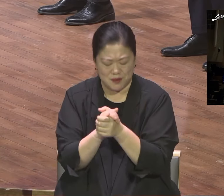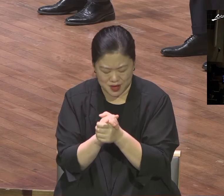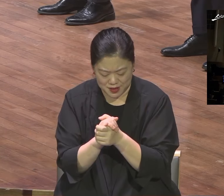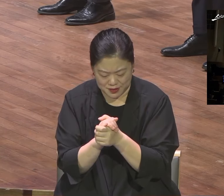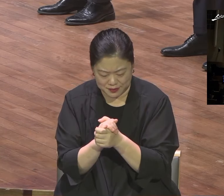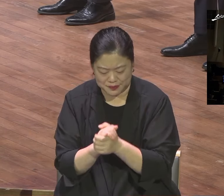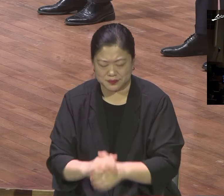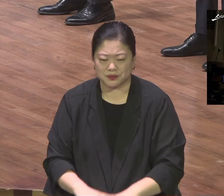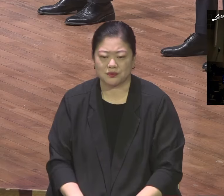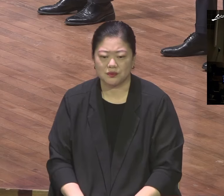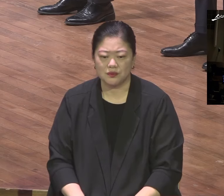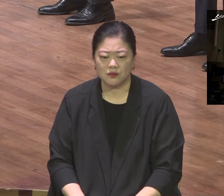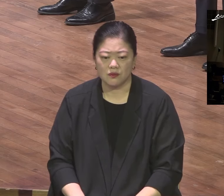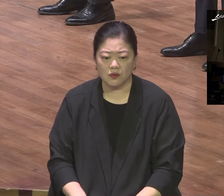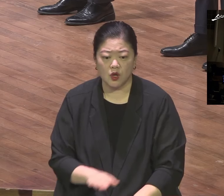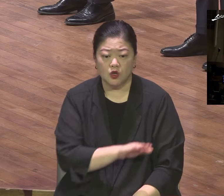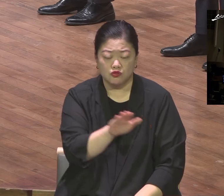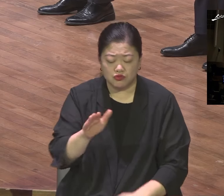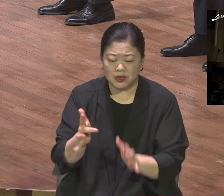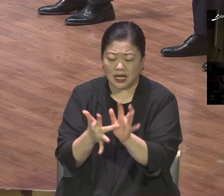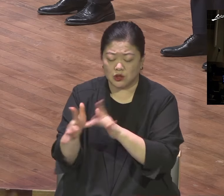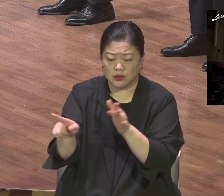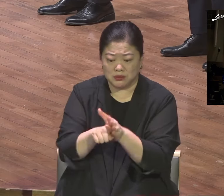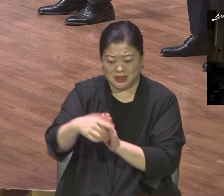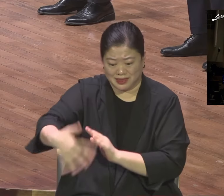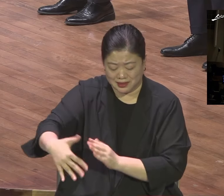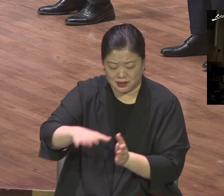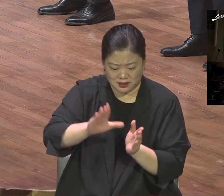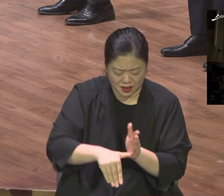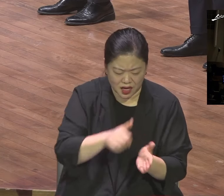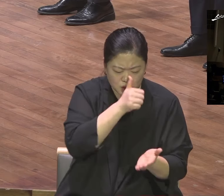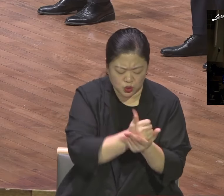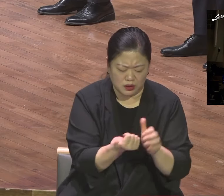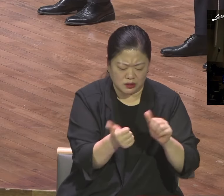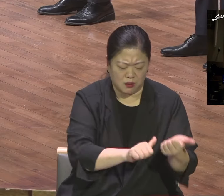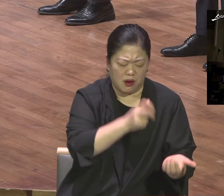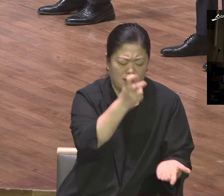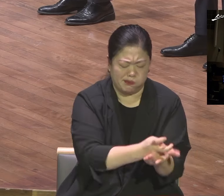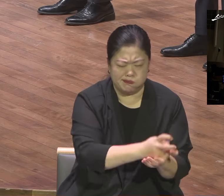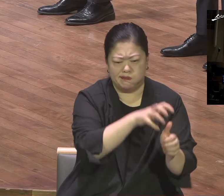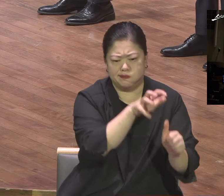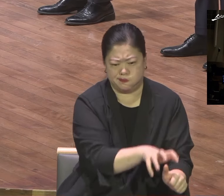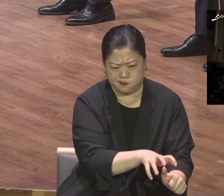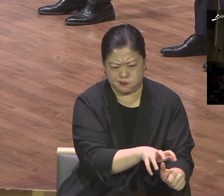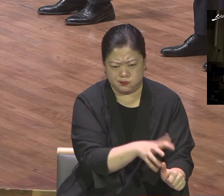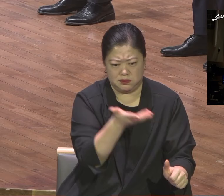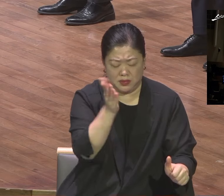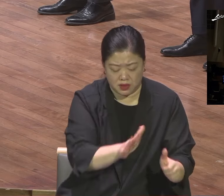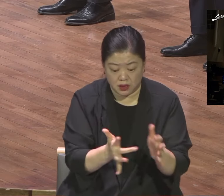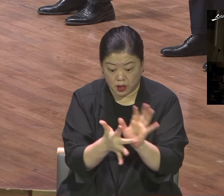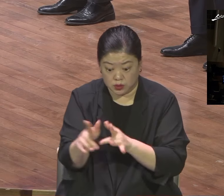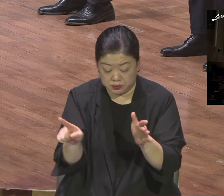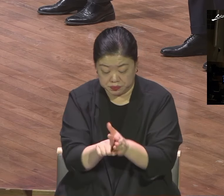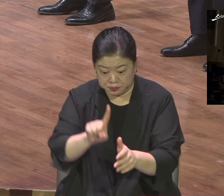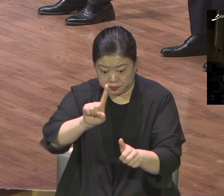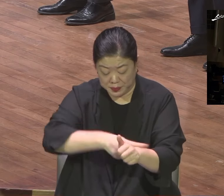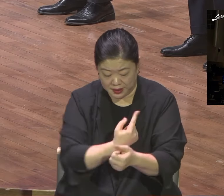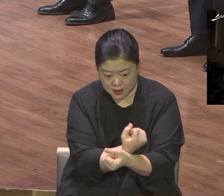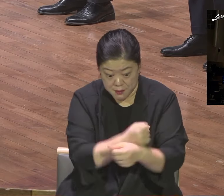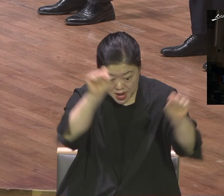죄와 사망 가운데 있던 우리가 절대 망할 수 없는 하나님의 자녀가 되었습니다. 세상에 흉내낼 수